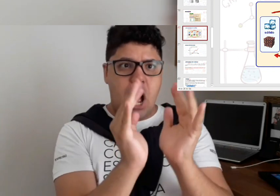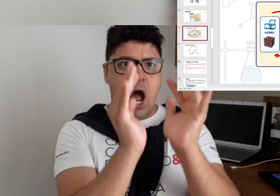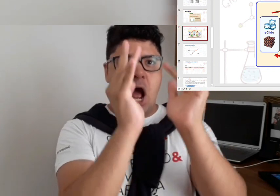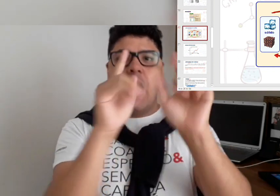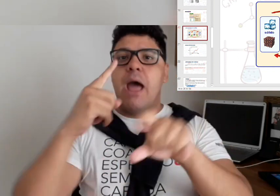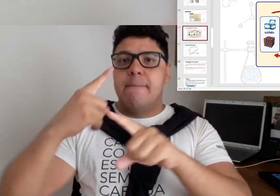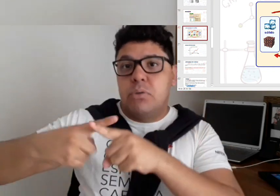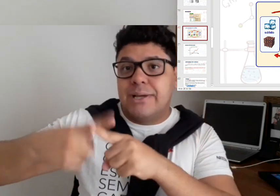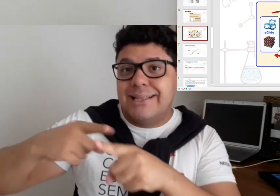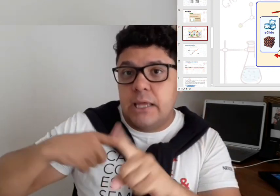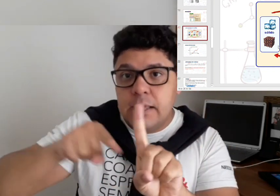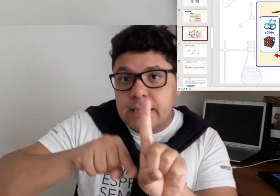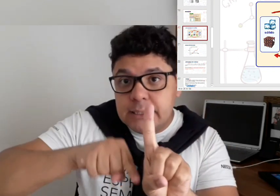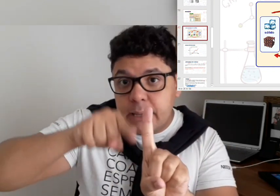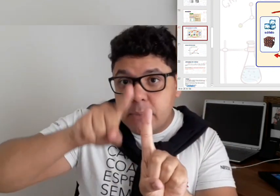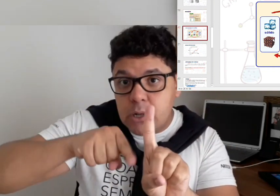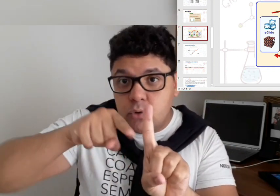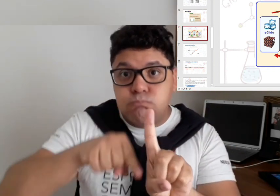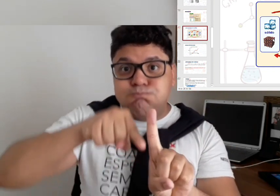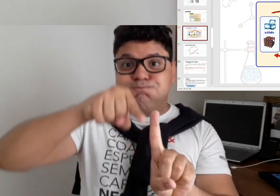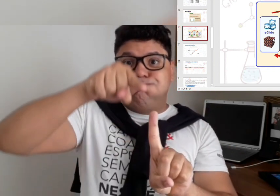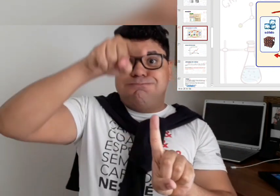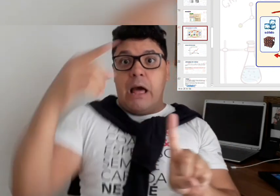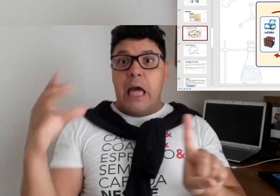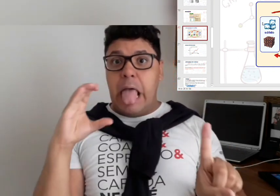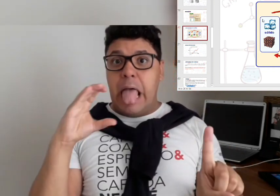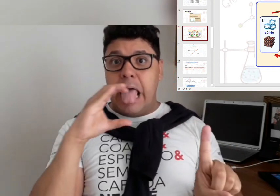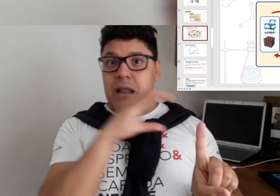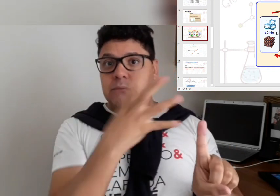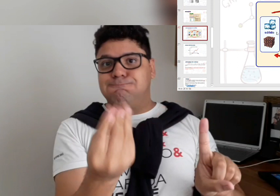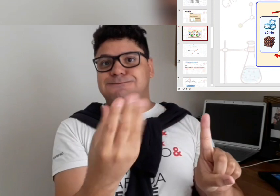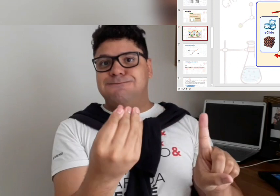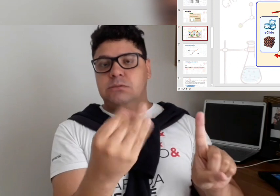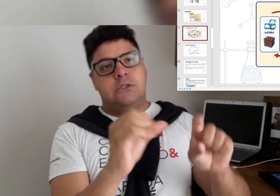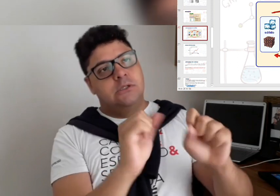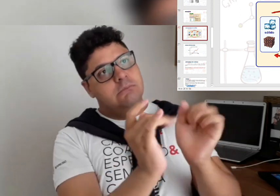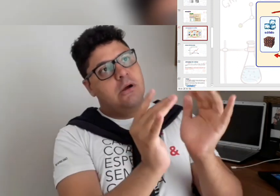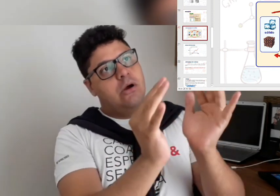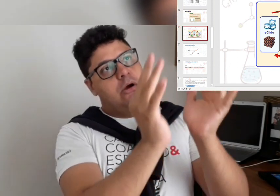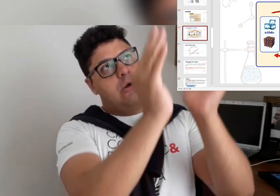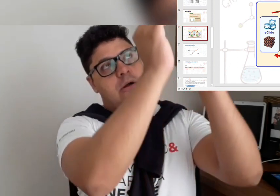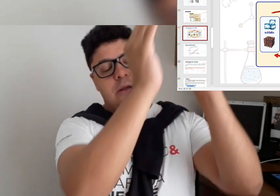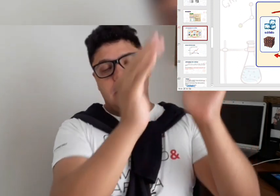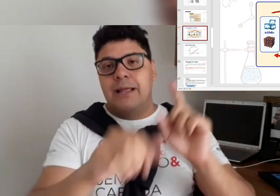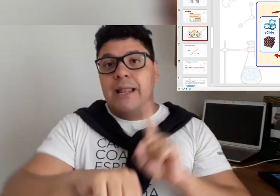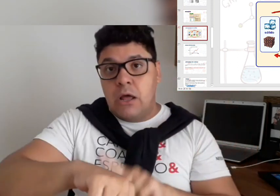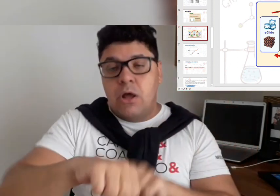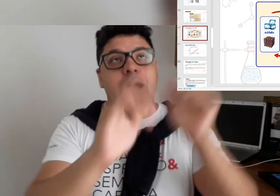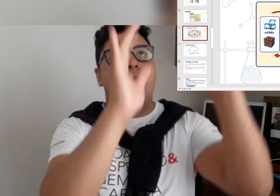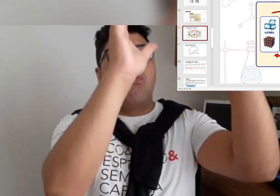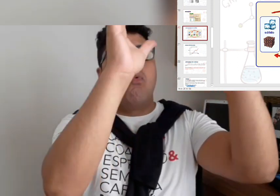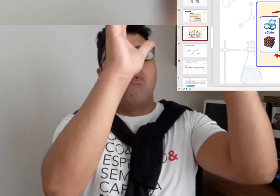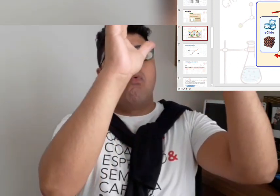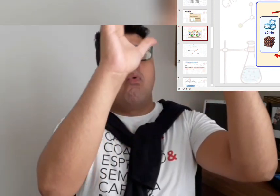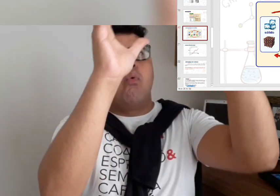daqui, o processo reverso, acontece com a diminuição da temperatura, tá? Do gasoso para o líquido, a gente